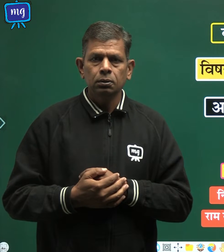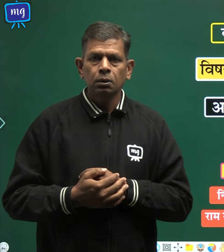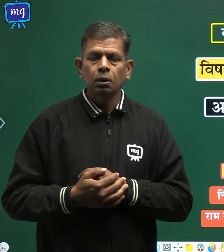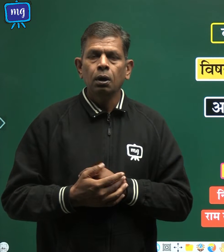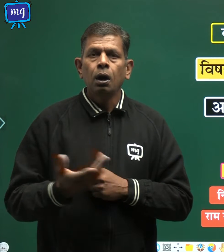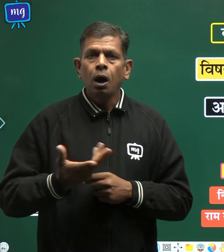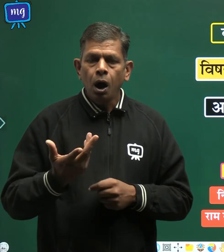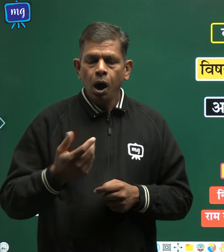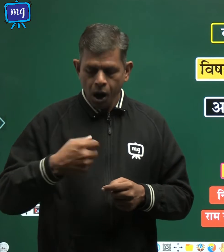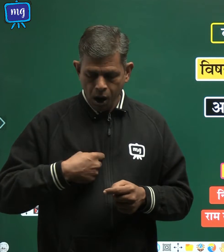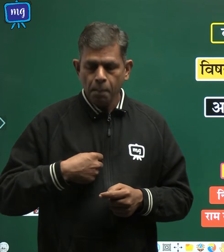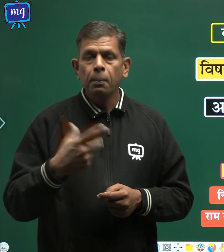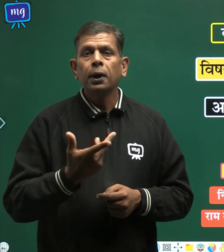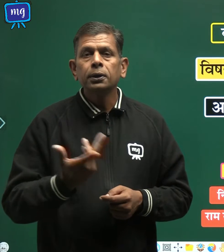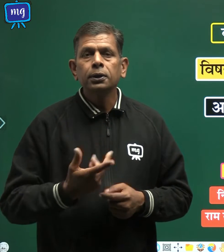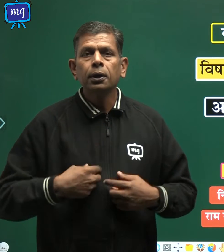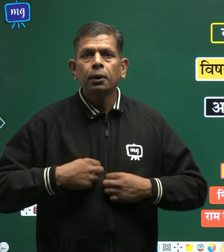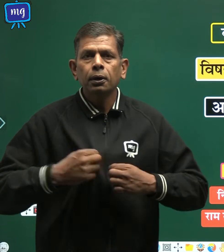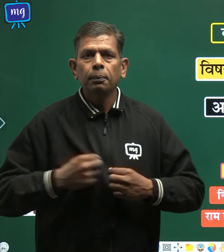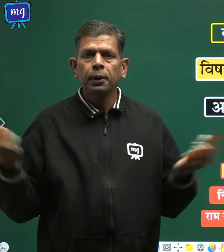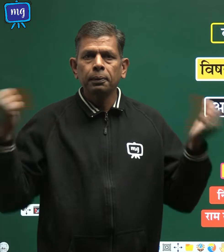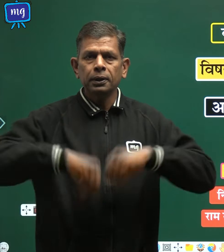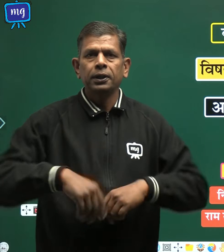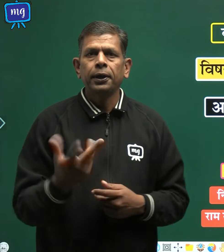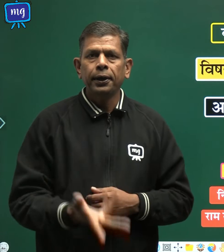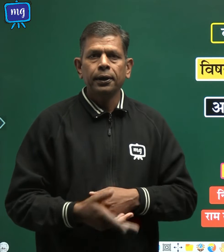हम किस तरह के कपड़े पहनते हैं।